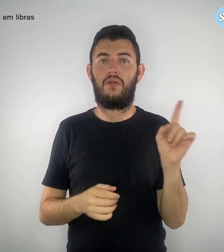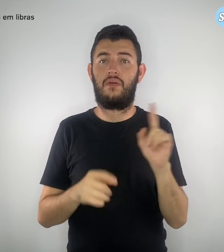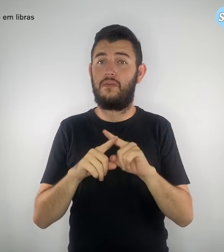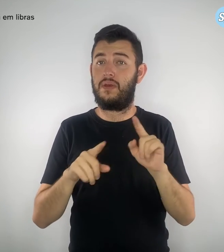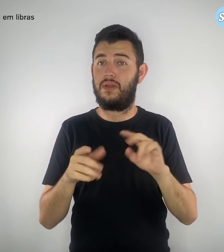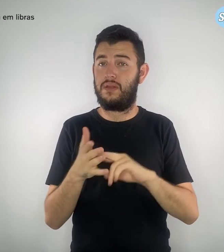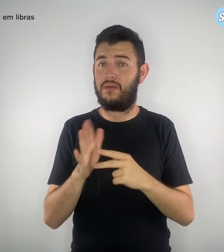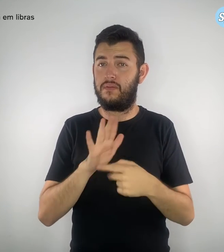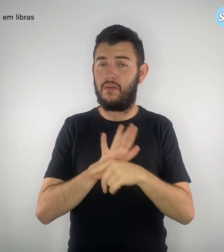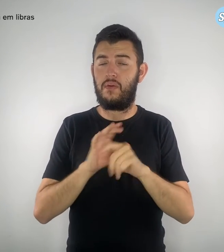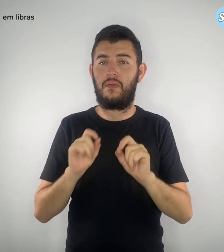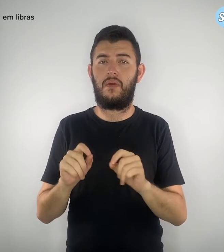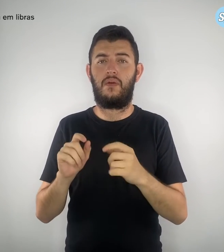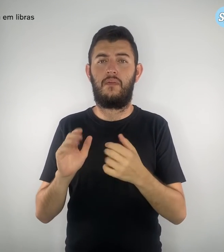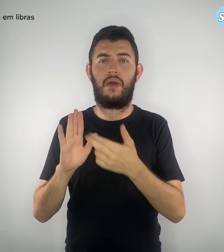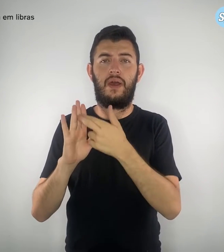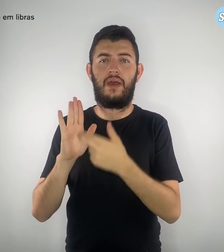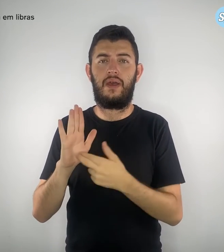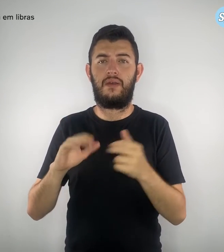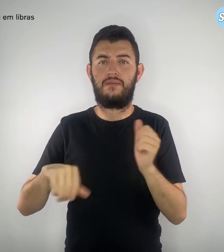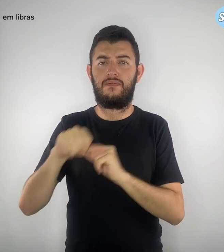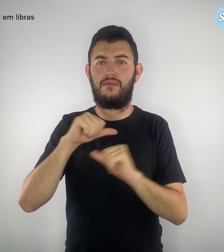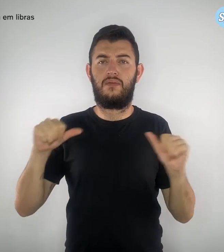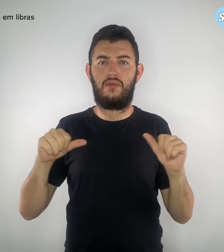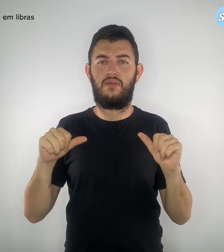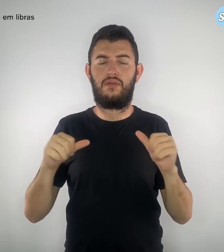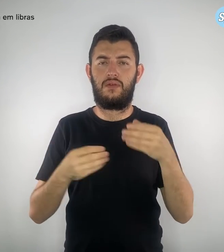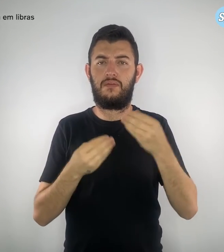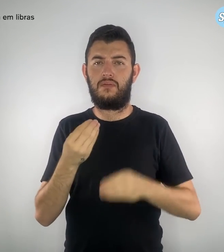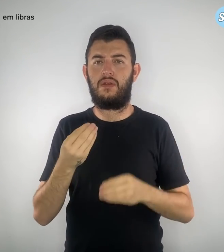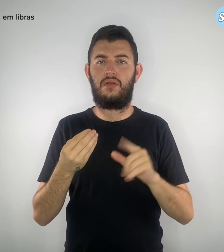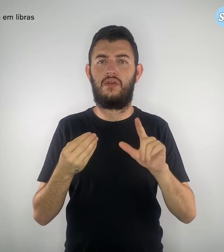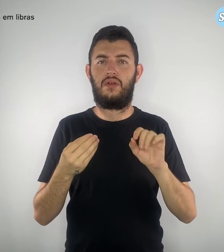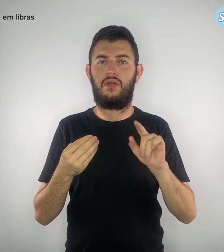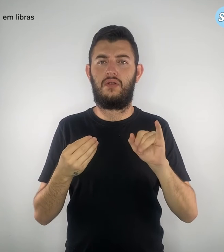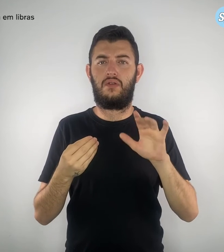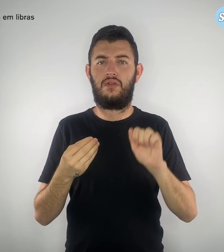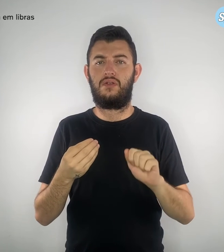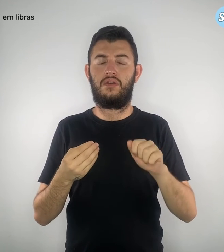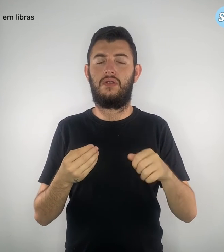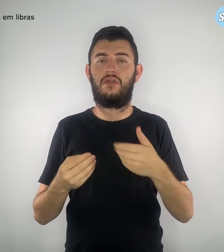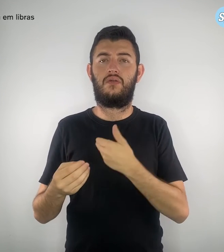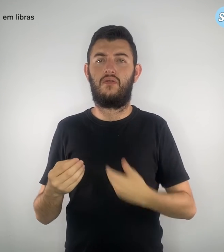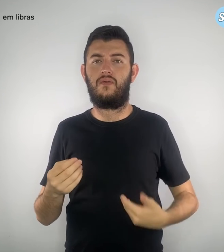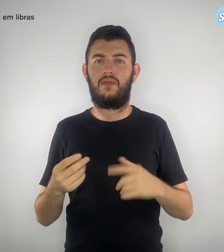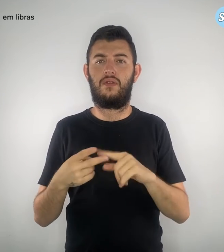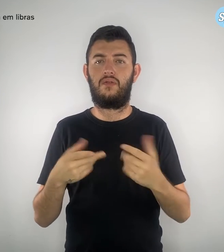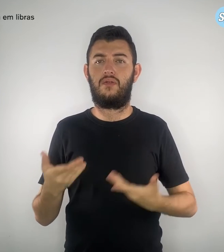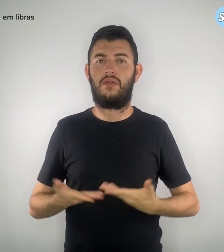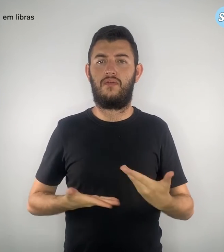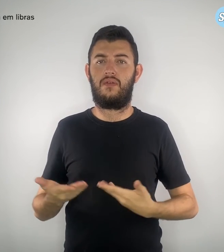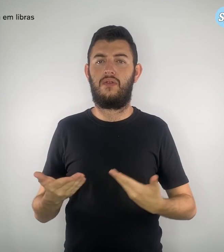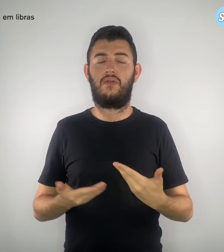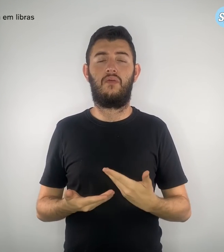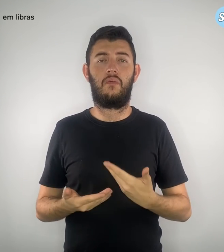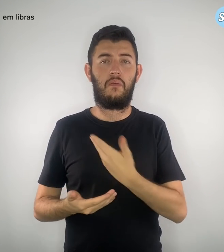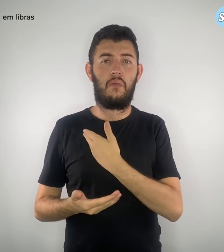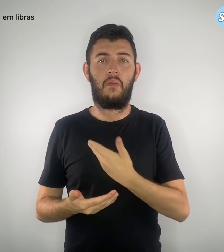que altera a lógica do Estado, do serviço público e dos prestadores desses serviços, com